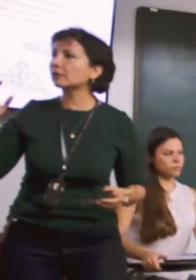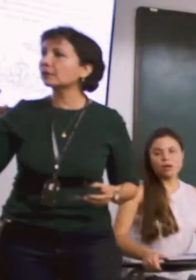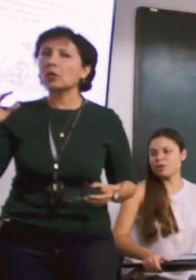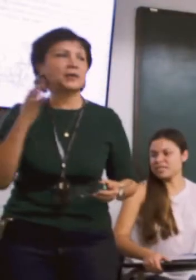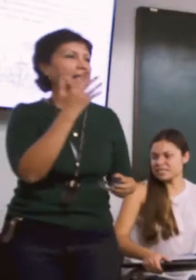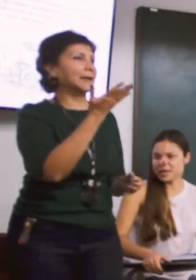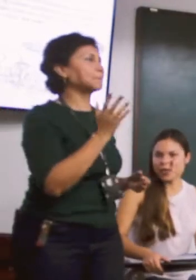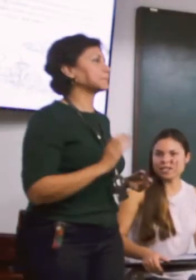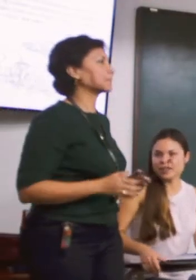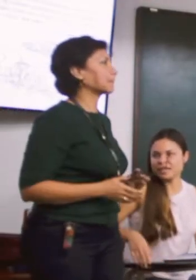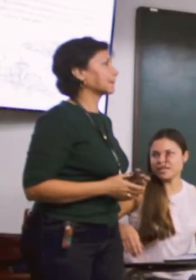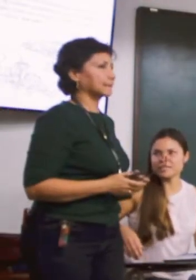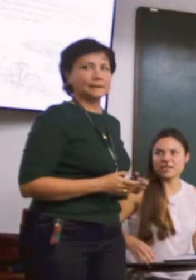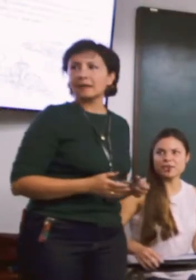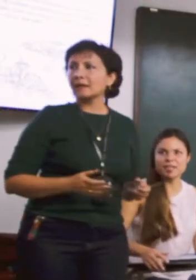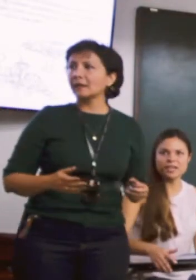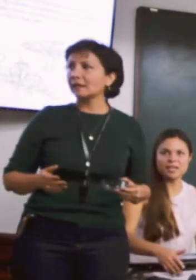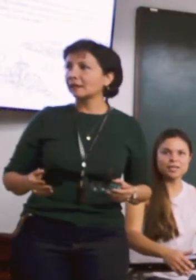Camilo?